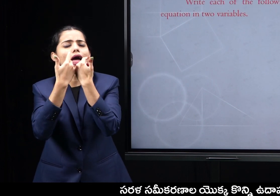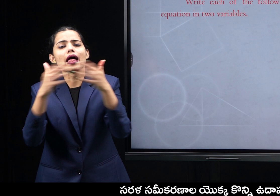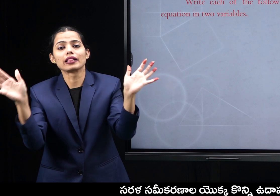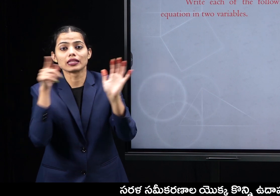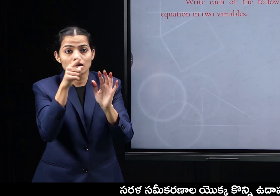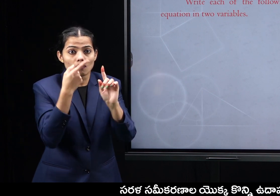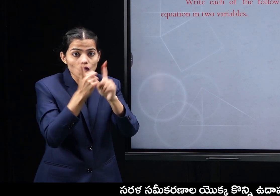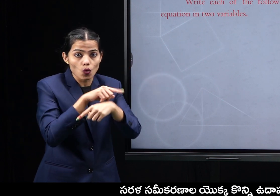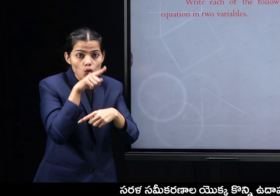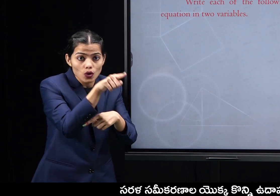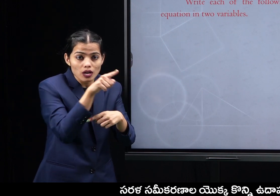చూద్దాం.